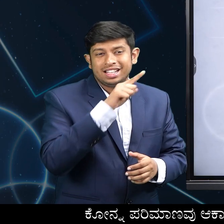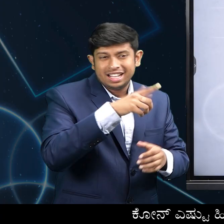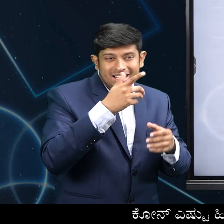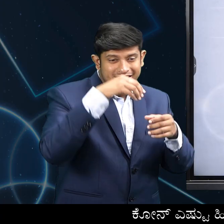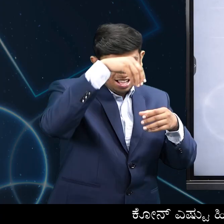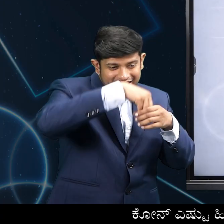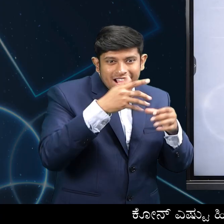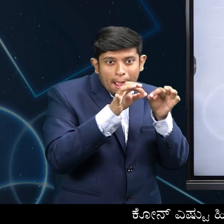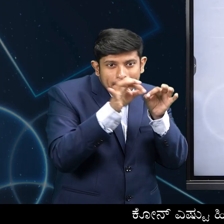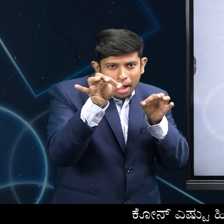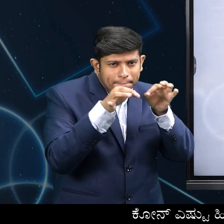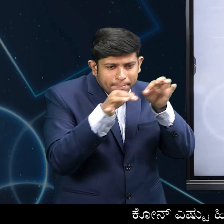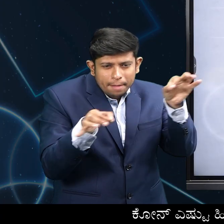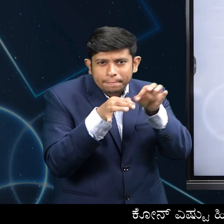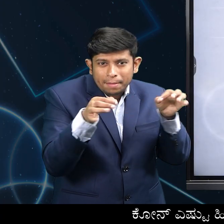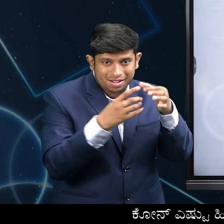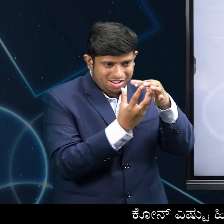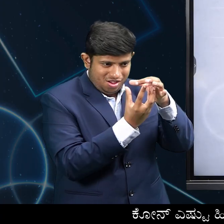ಕೋನ್ ಎಷ್ಟು ಹಿಡಿದಿಟ್ಟುಕೊಳ್ಳುತ್ತದೆ ಎಂಬುದನ್ನ ಇದು ಅಳೆಯುತ್ತದೆ.